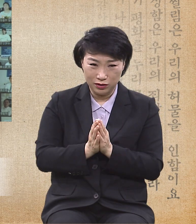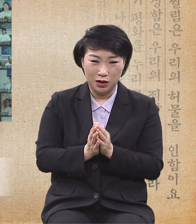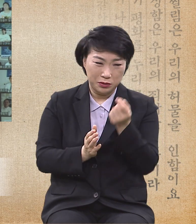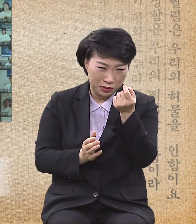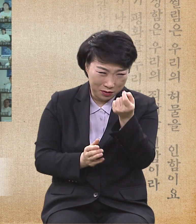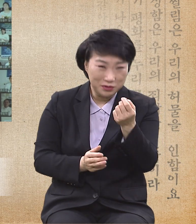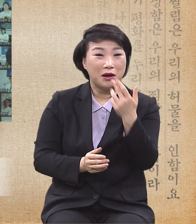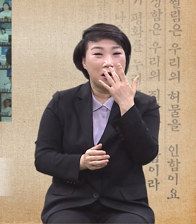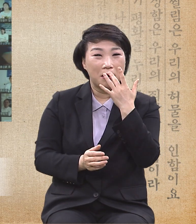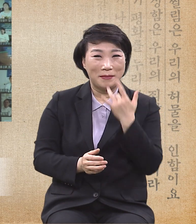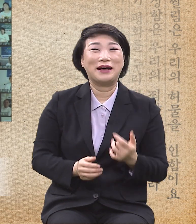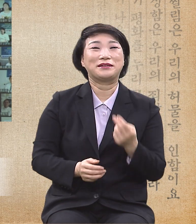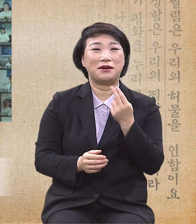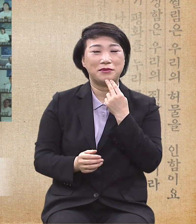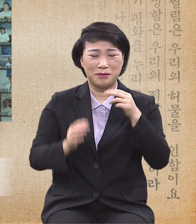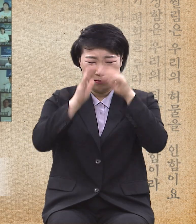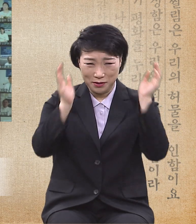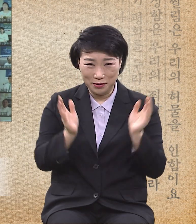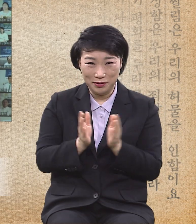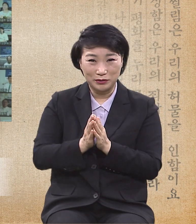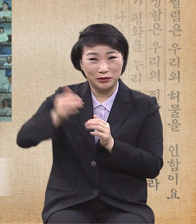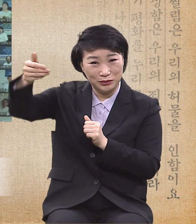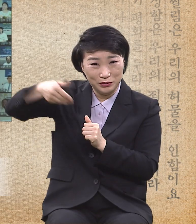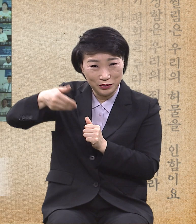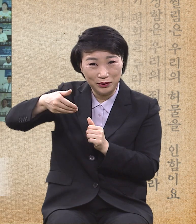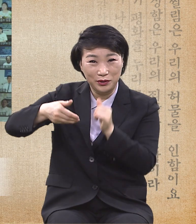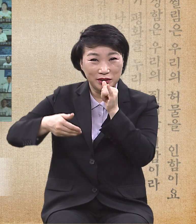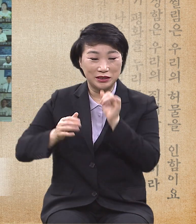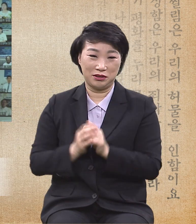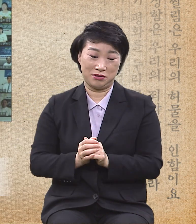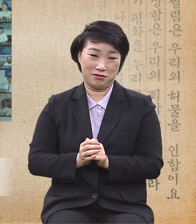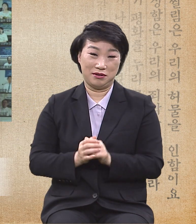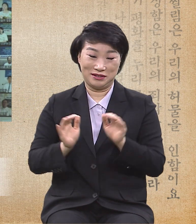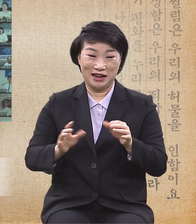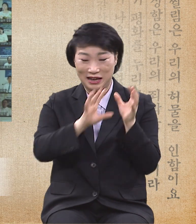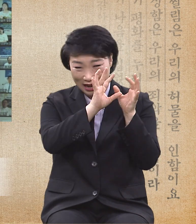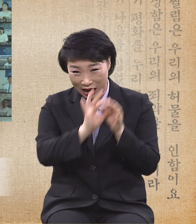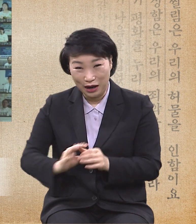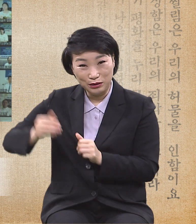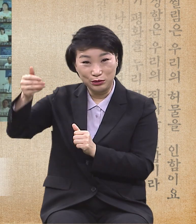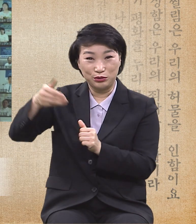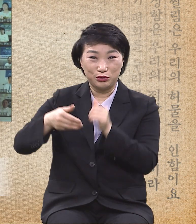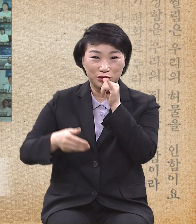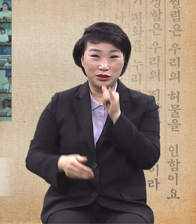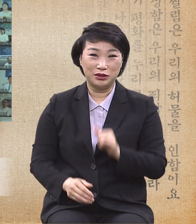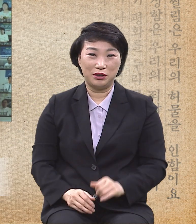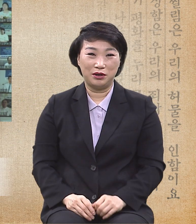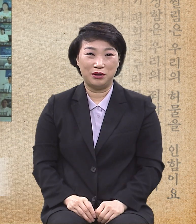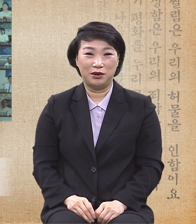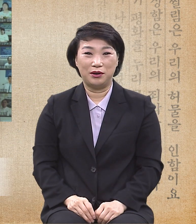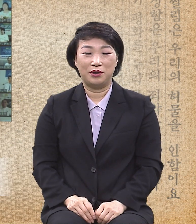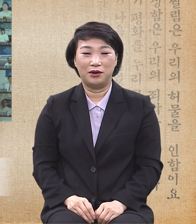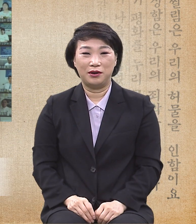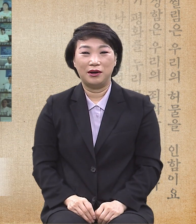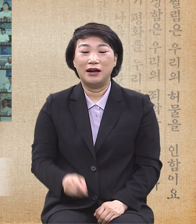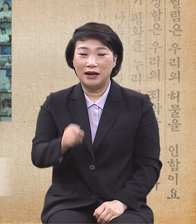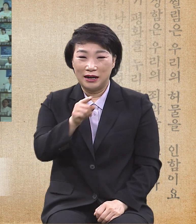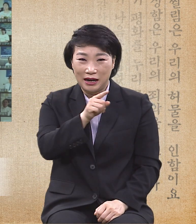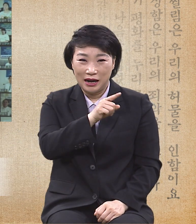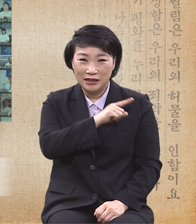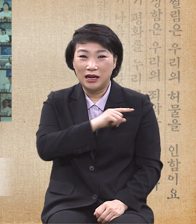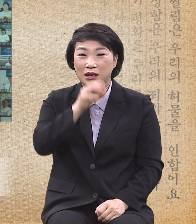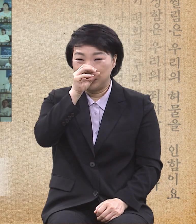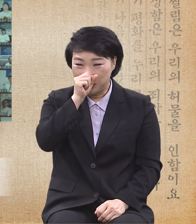하나도 빠짐없이 섬세하게 제공해 주시되 끝도 없이 제공해 주시고 가장